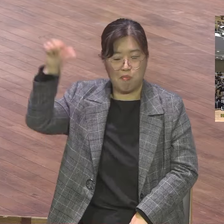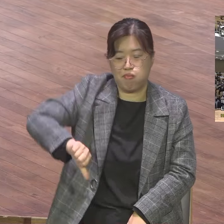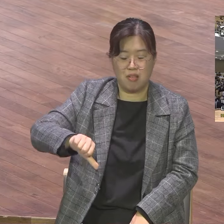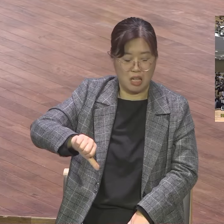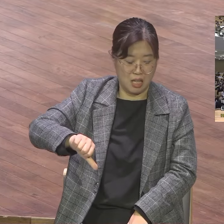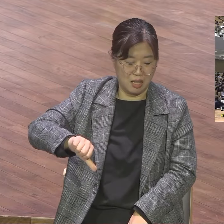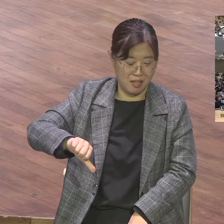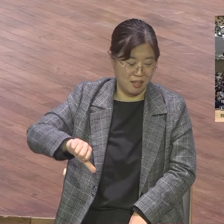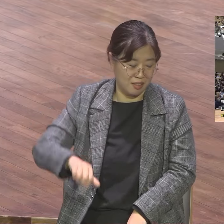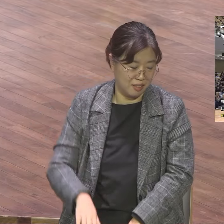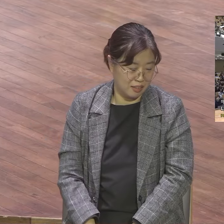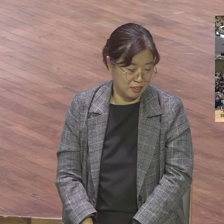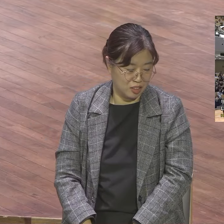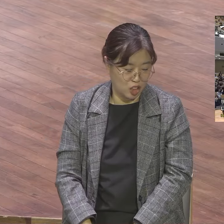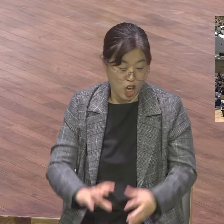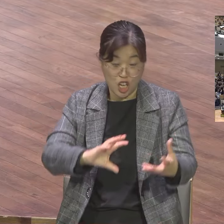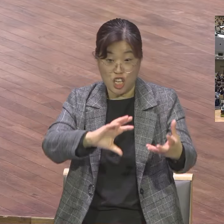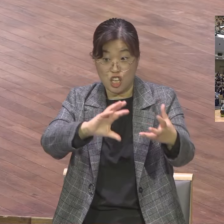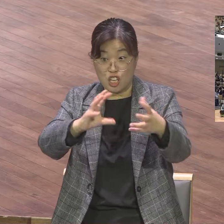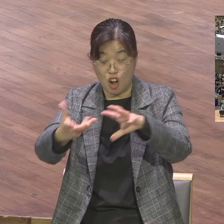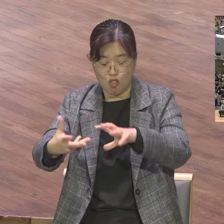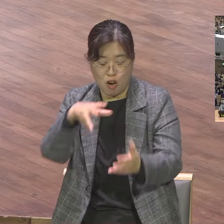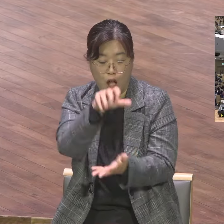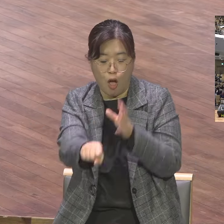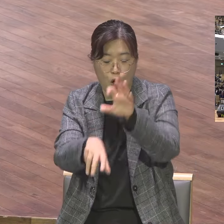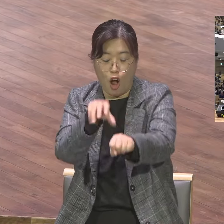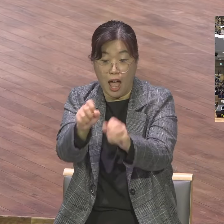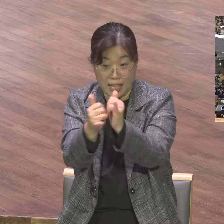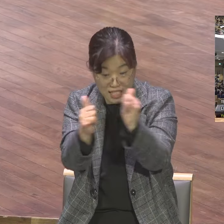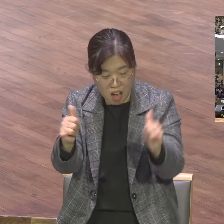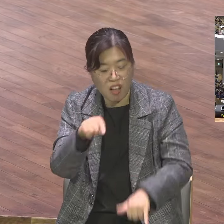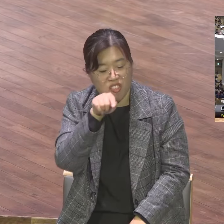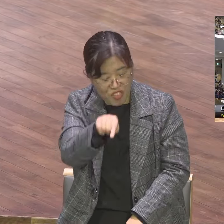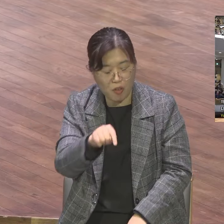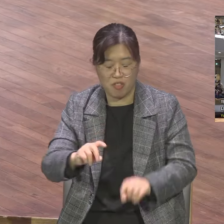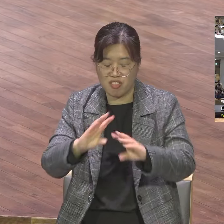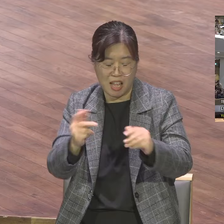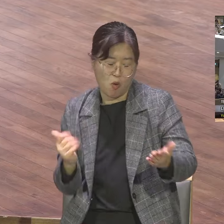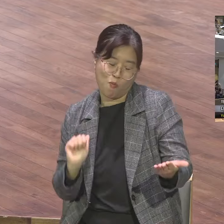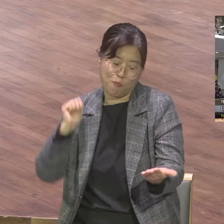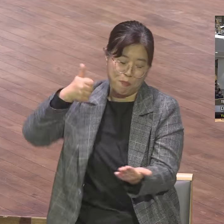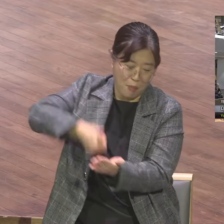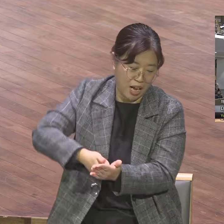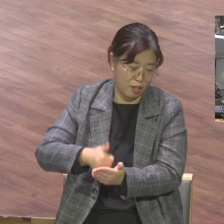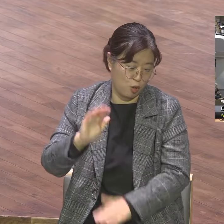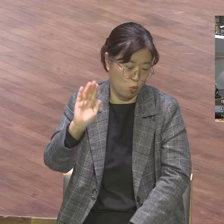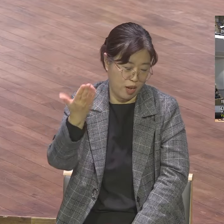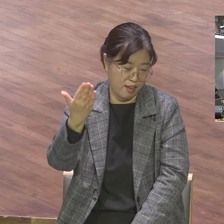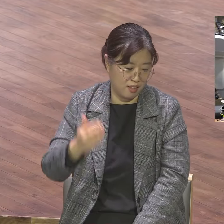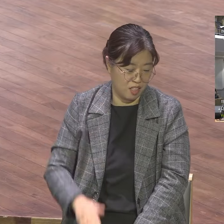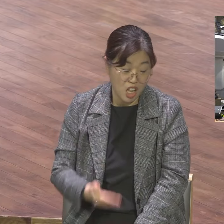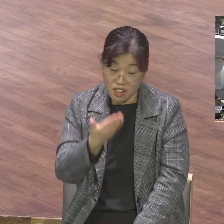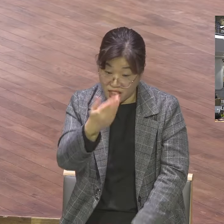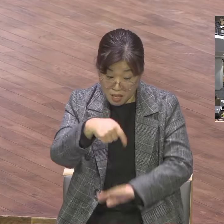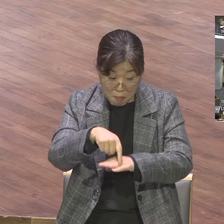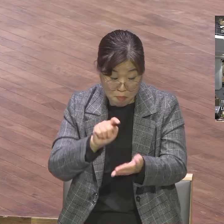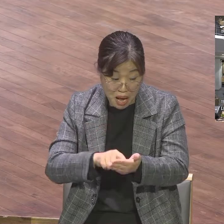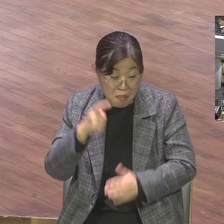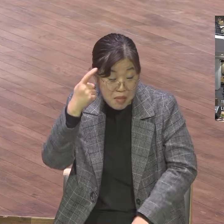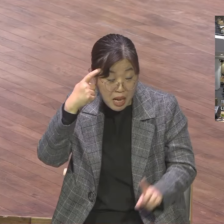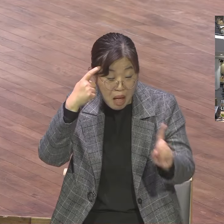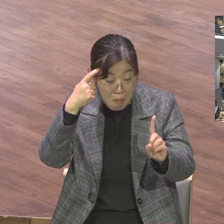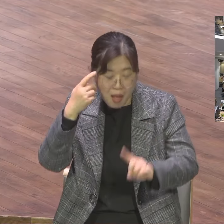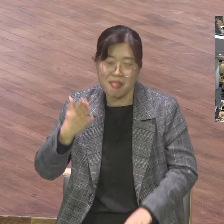너 열국을 엎은 자여, 어찌 그리 땅에 찍혔는고. 너가 너 마음에 이르기를